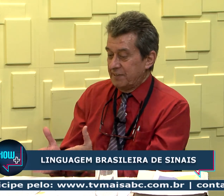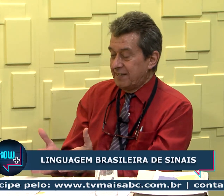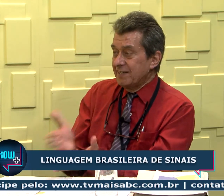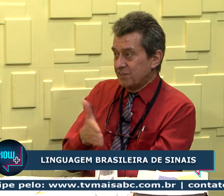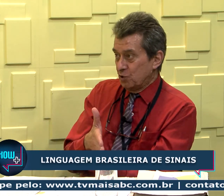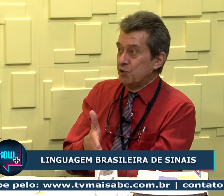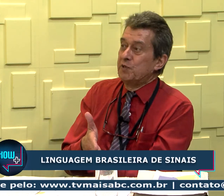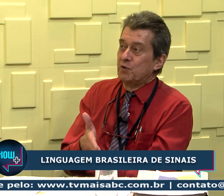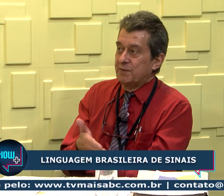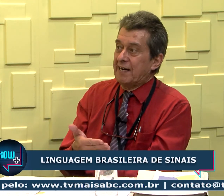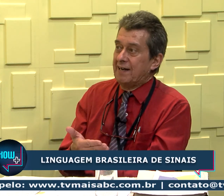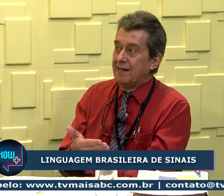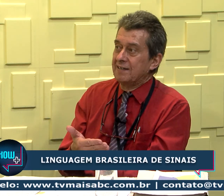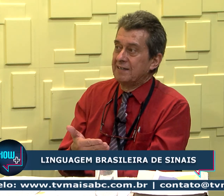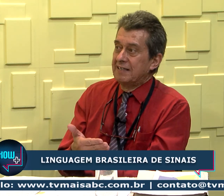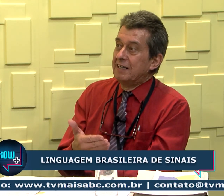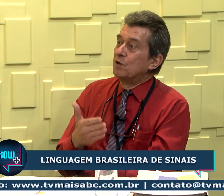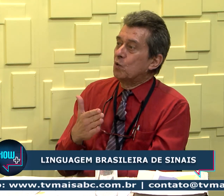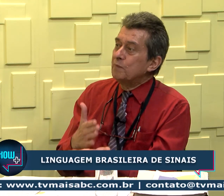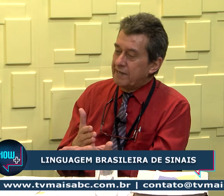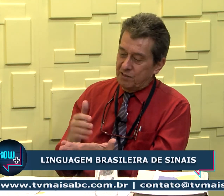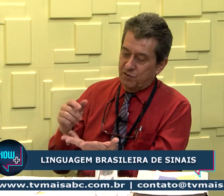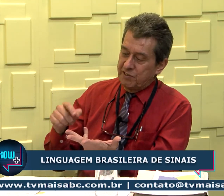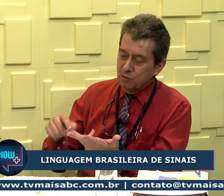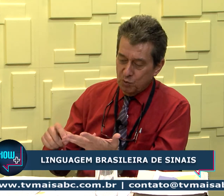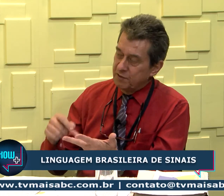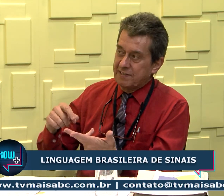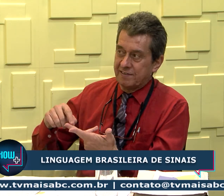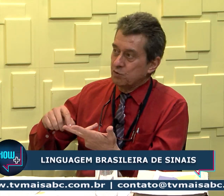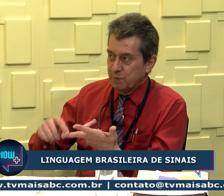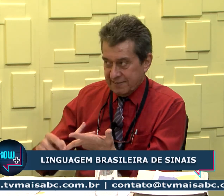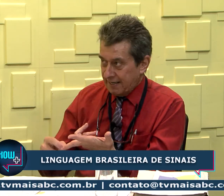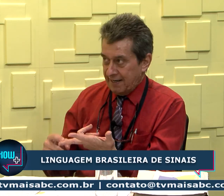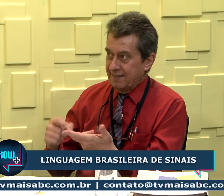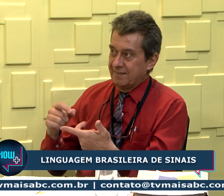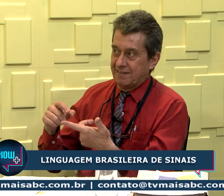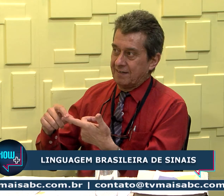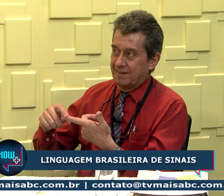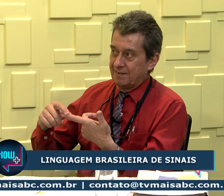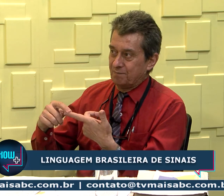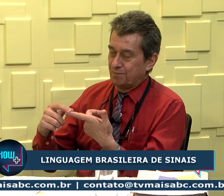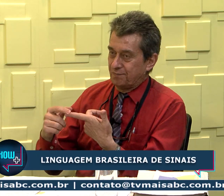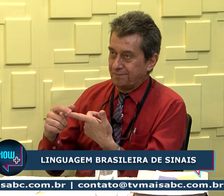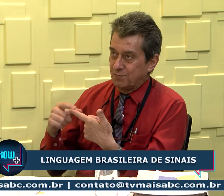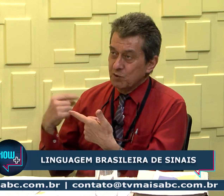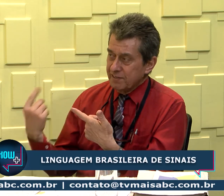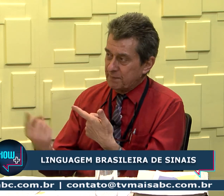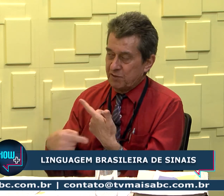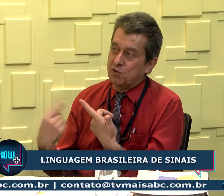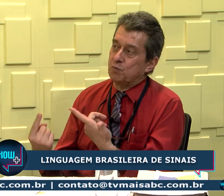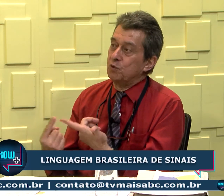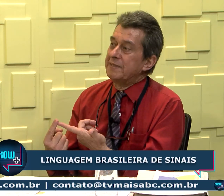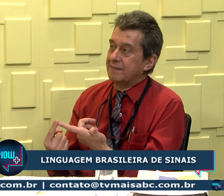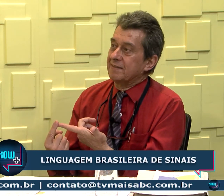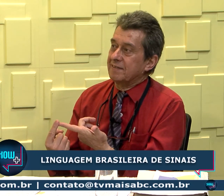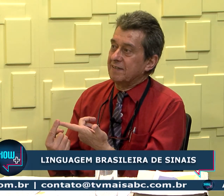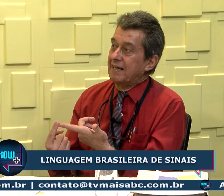desde 2002 para cá comércios indústrias e hospitais a a todas as repartições públicas é